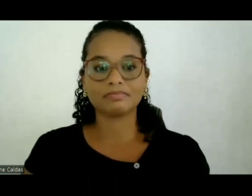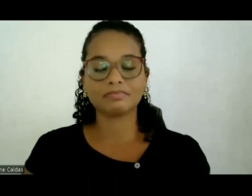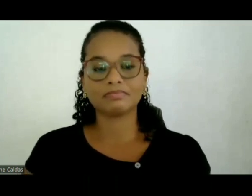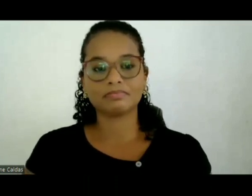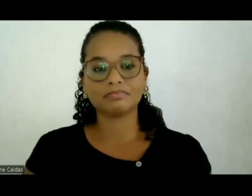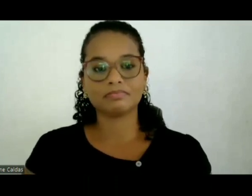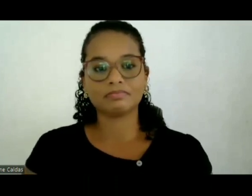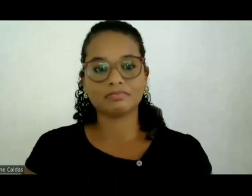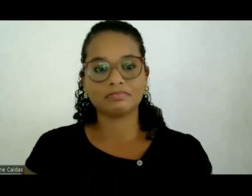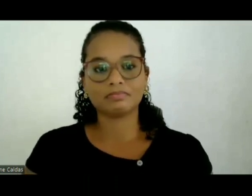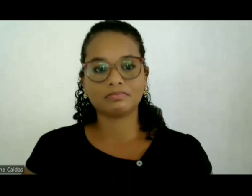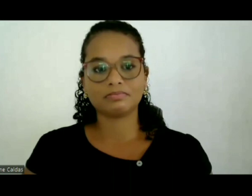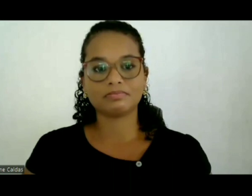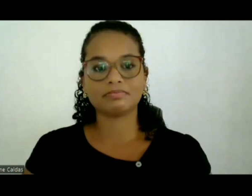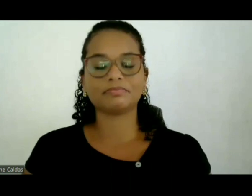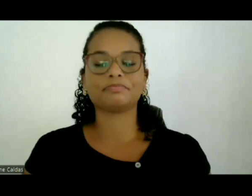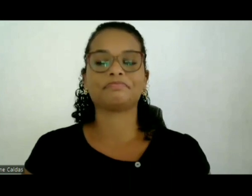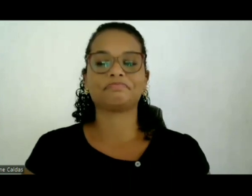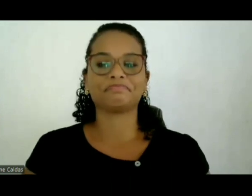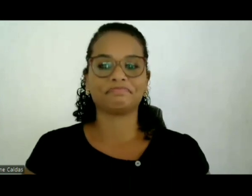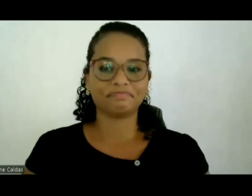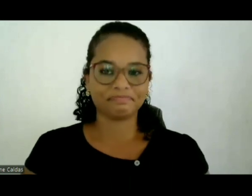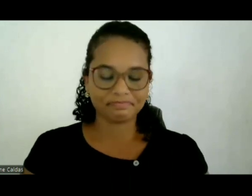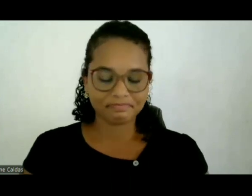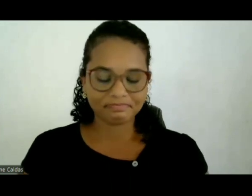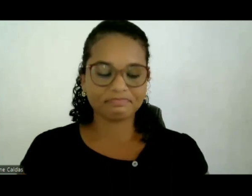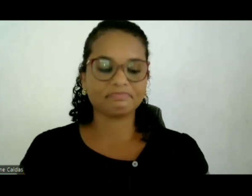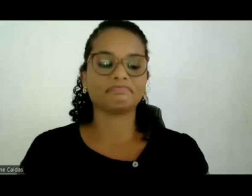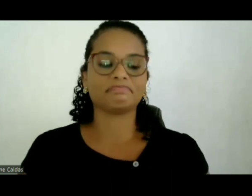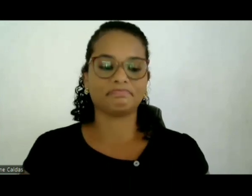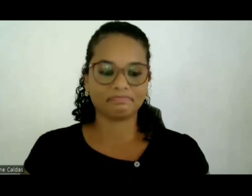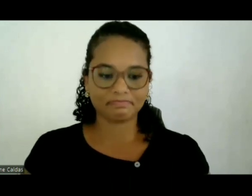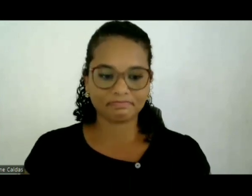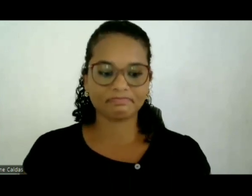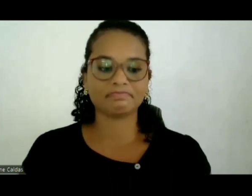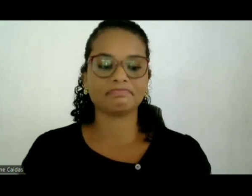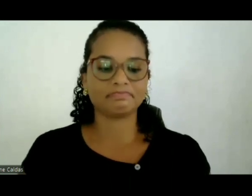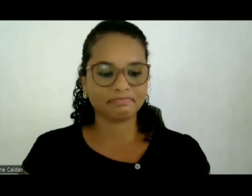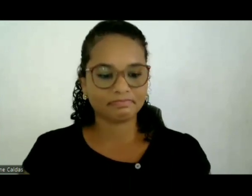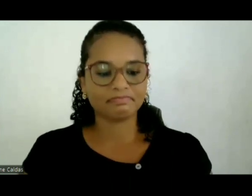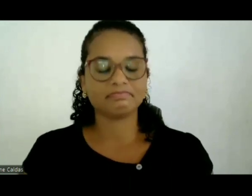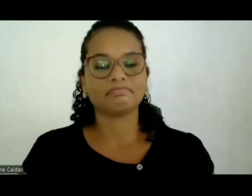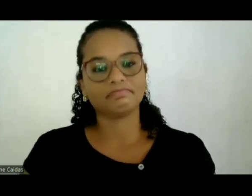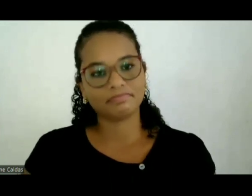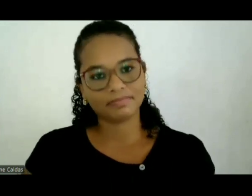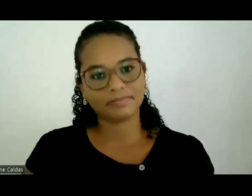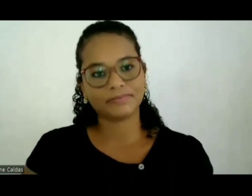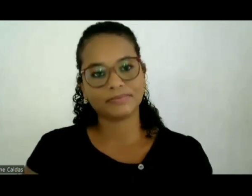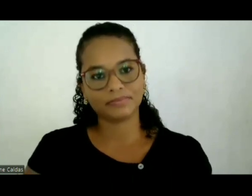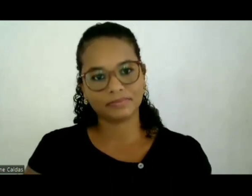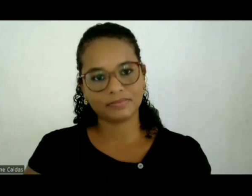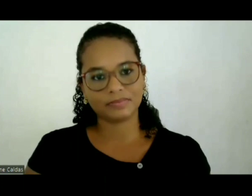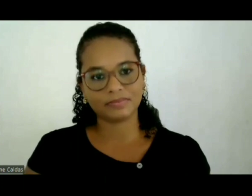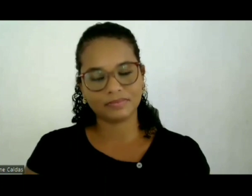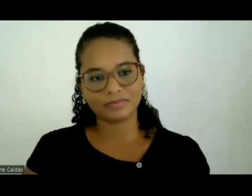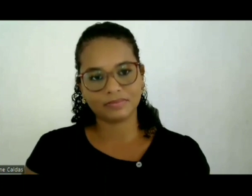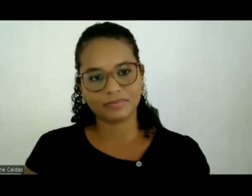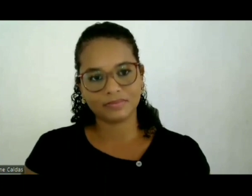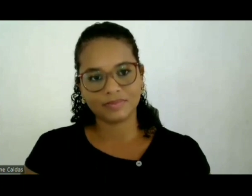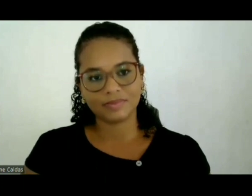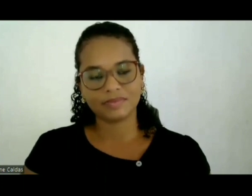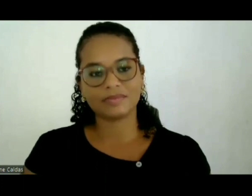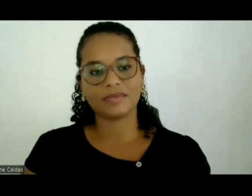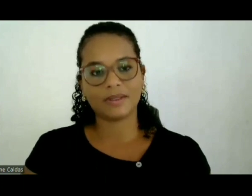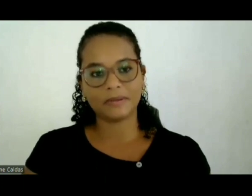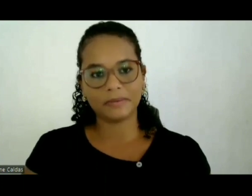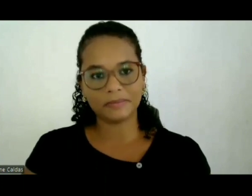consegue utilizar, por exemplo, bancos, né? Ele consegue utilizar órgãos públicos, né? Que na maioria, pelo menos por lei,